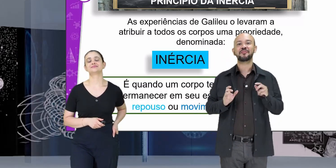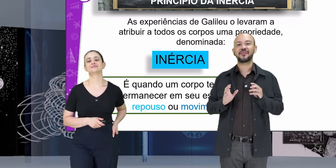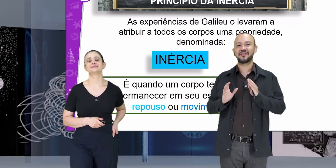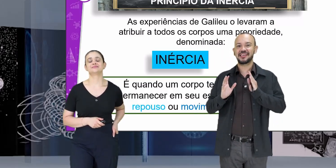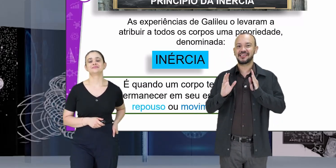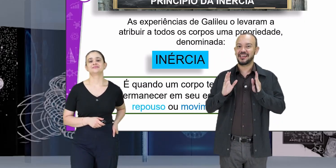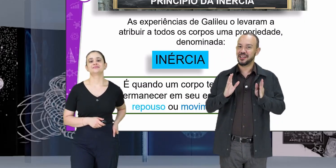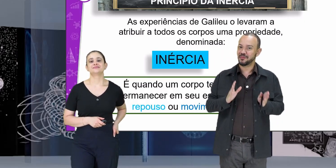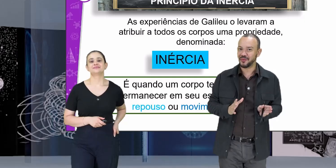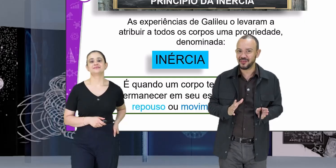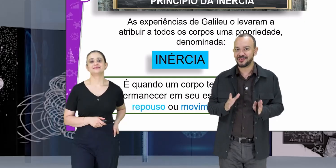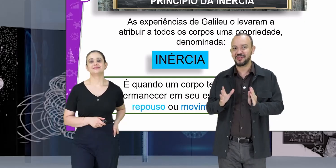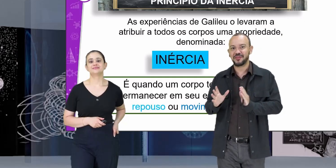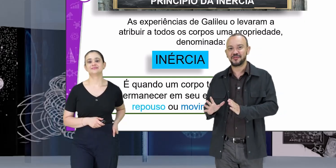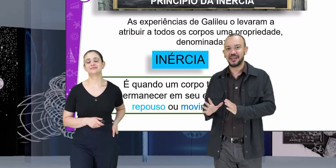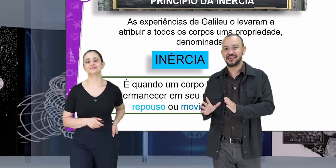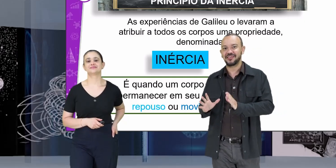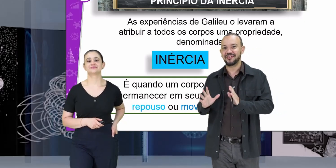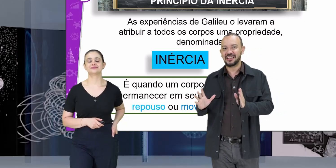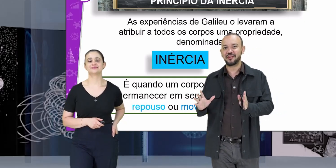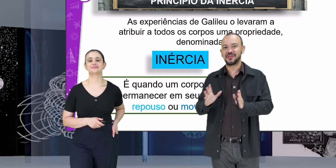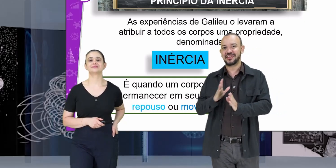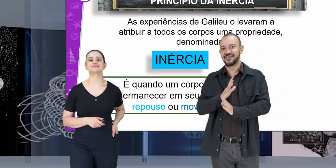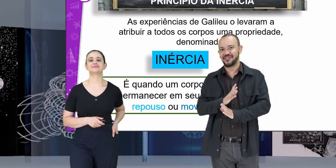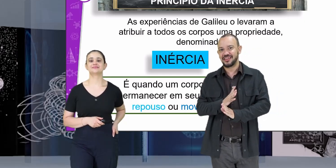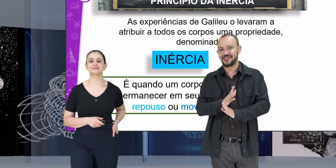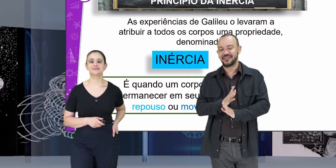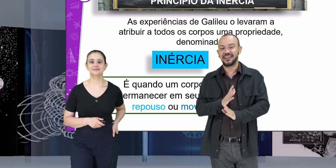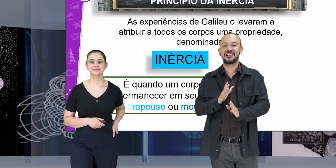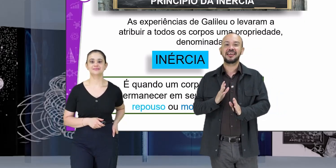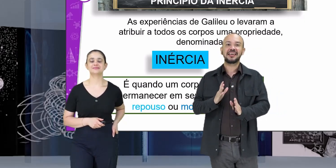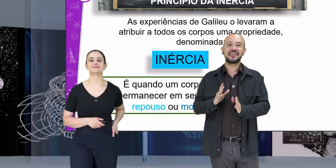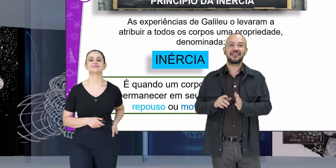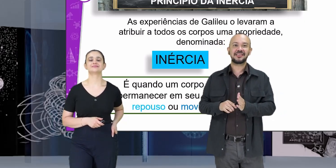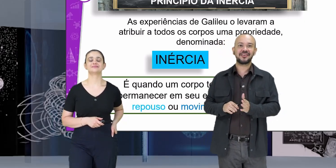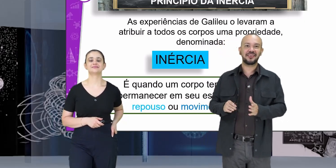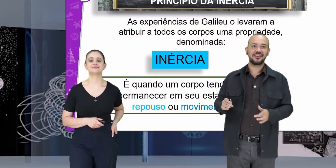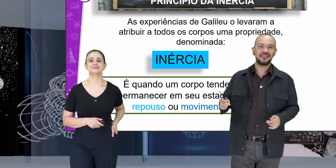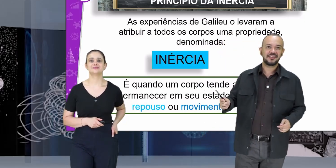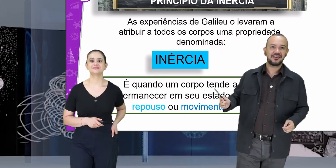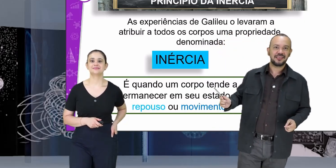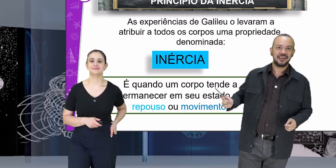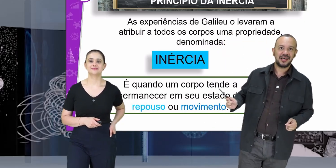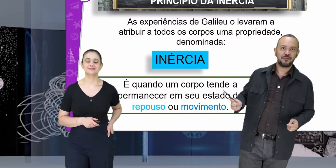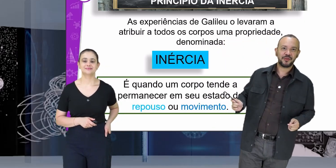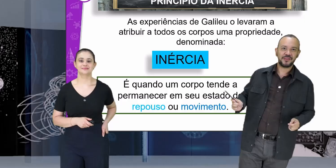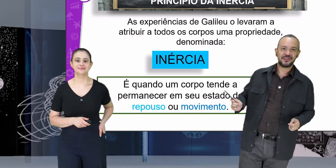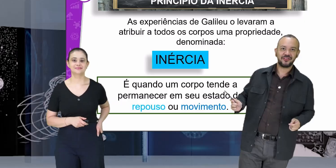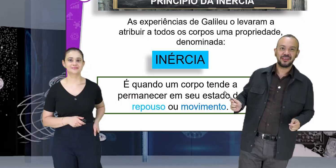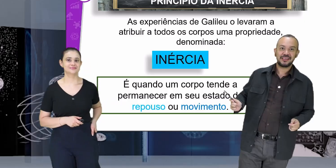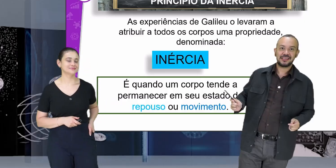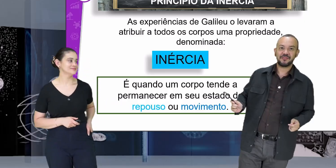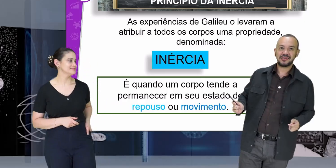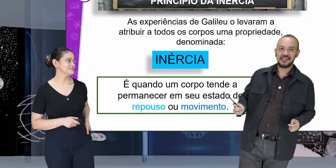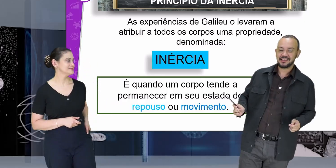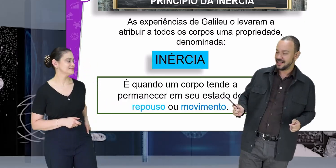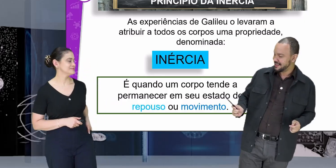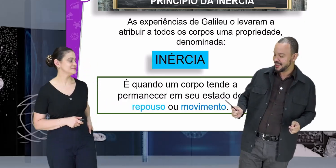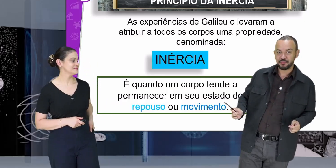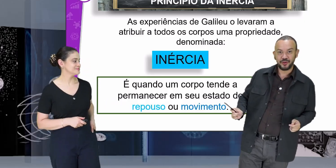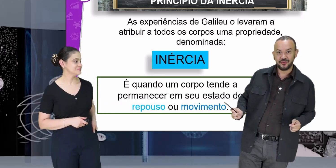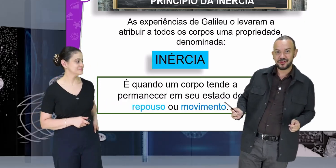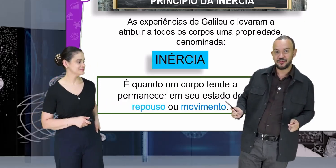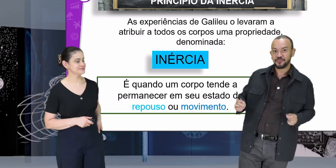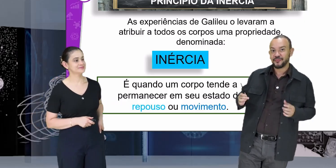sentadinho, você está em repouso ou em movimento, não tem como ser os dois, ok? E olha só, professor, se você está